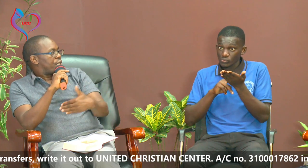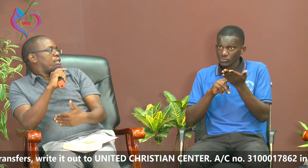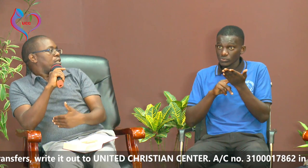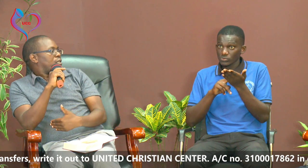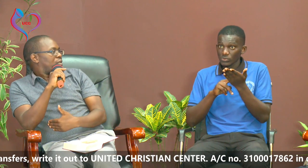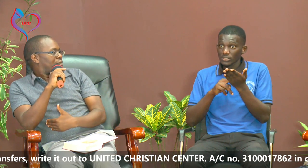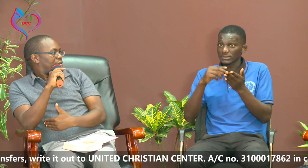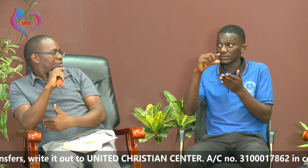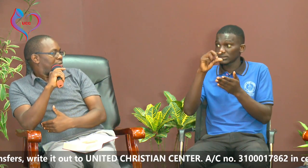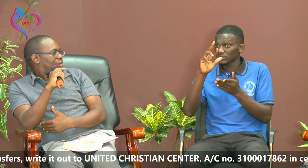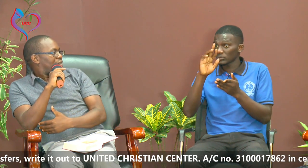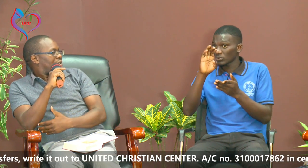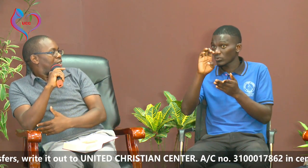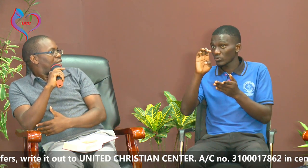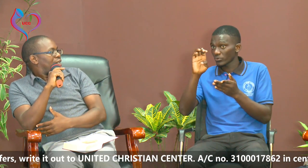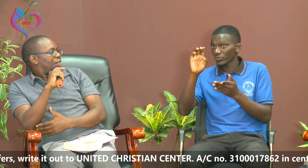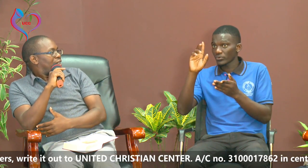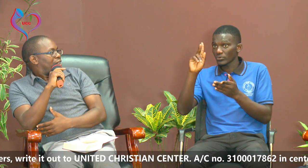Olguriki. Musumbalu wachao.